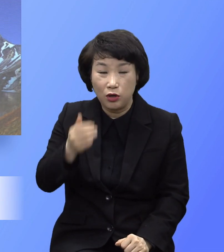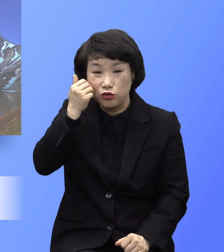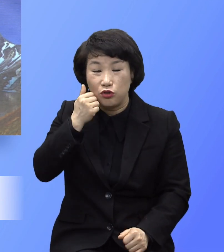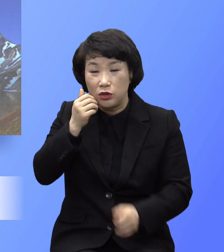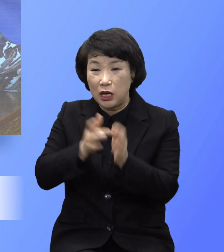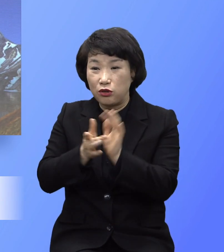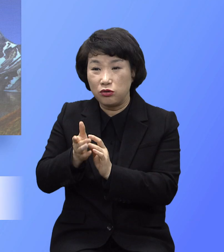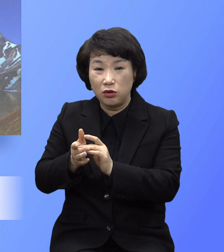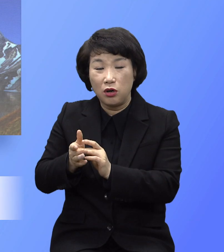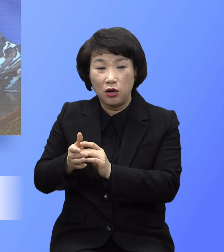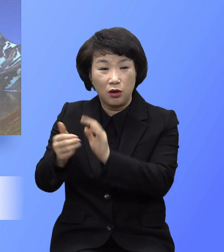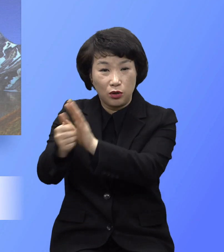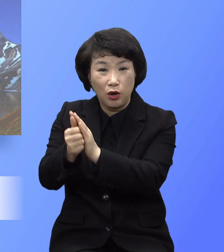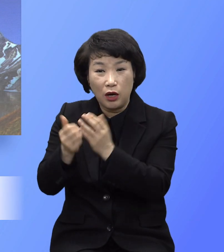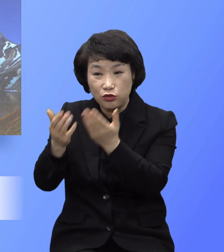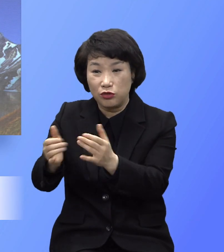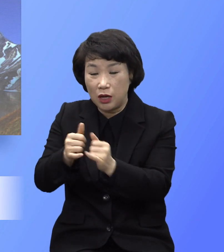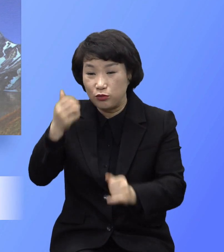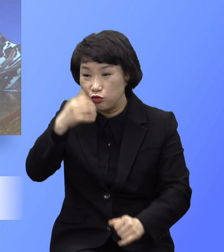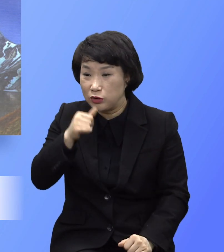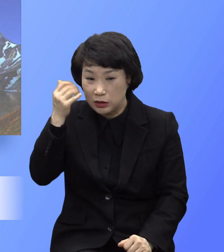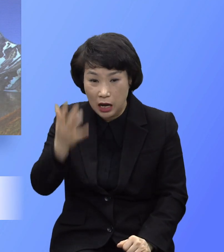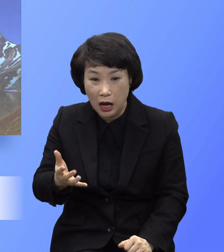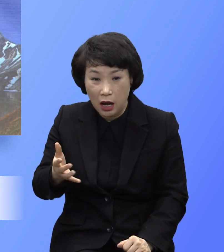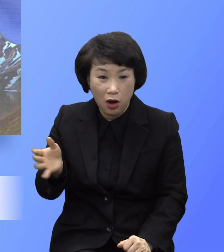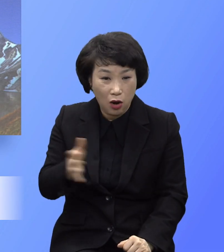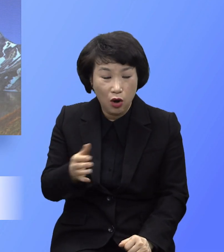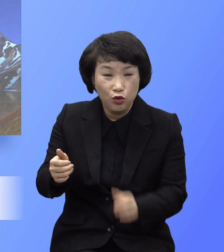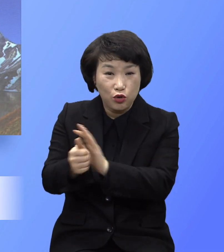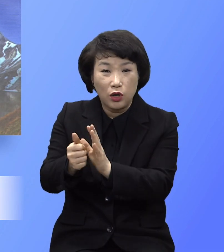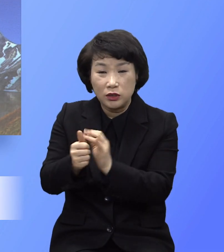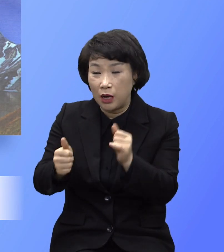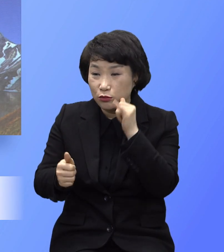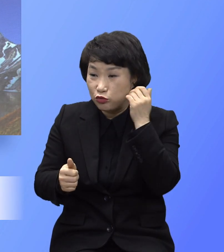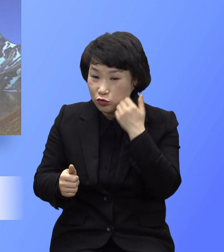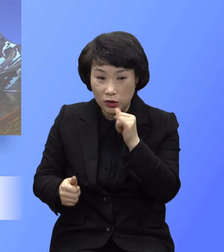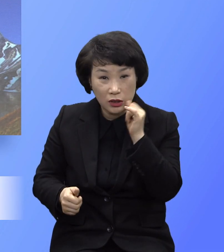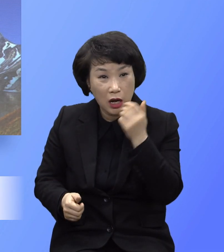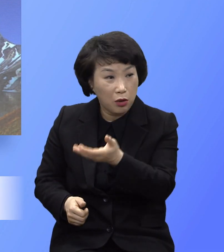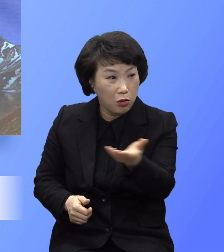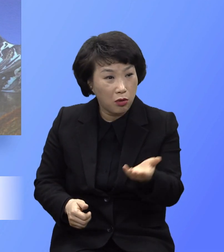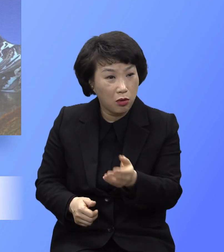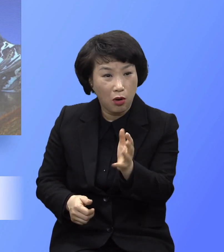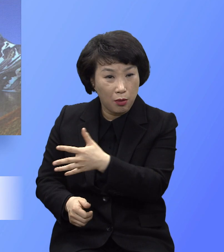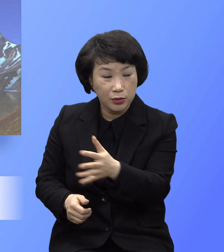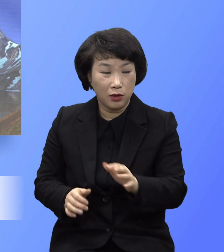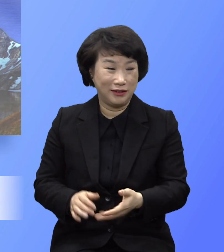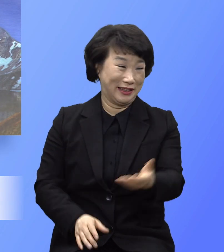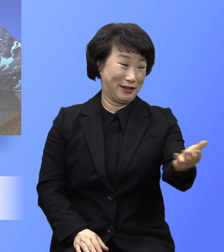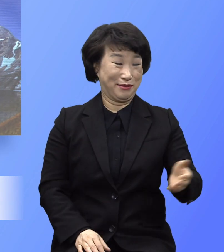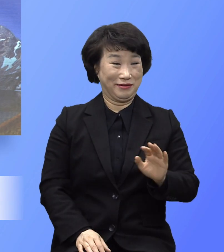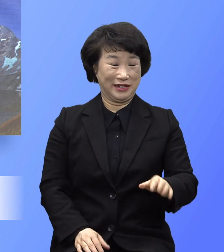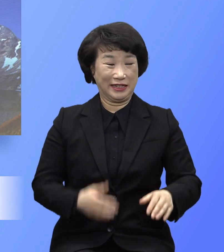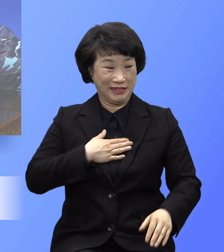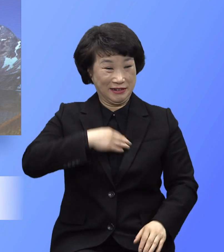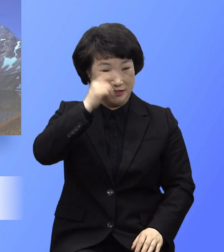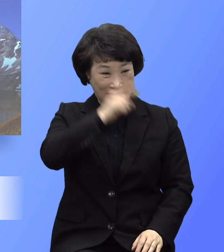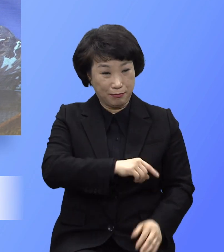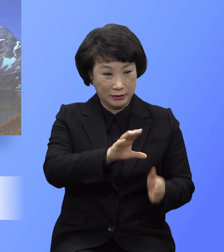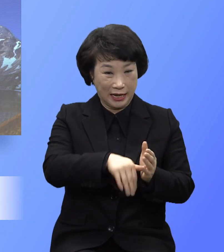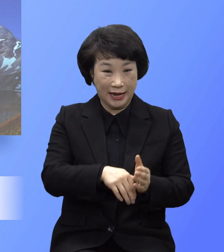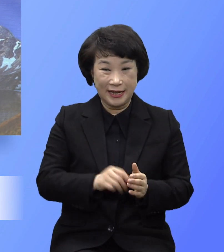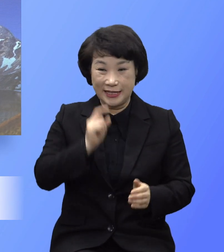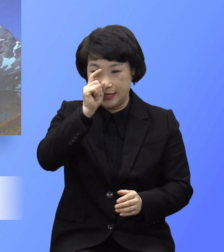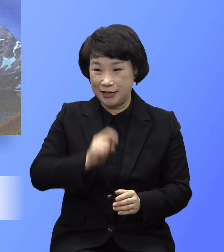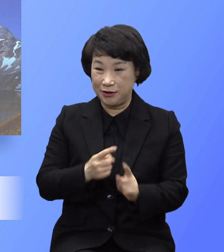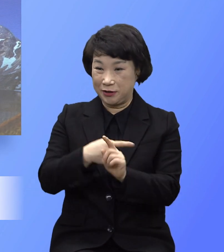사람이 있으며, 누구 하나가 위로하는 사람이 있던가? 여러분, 조금만 기분 나빠도 더러워서 못